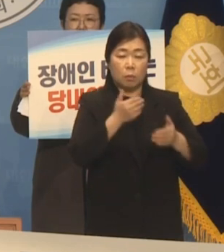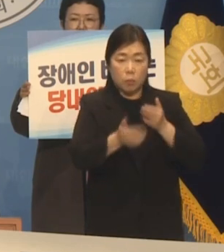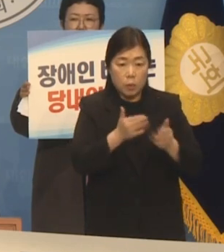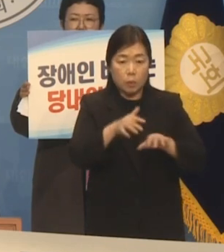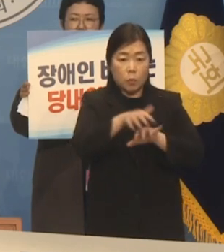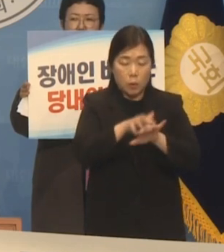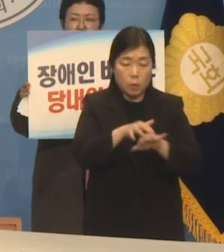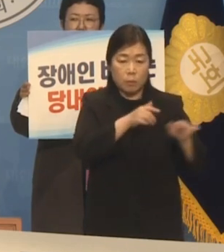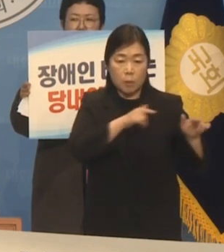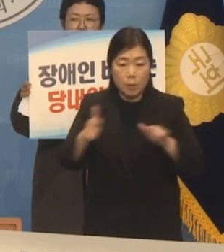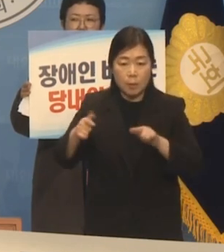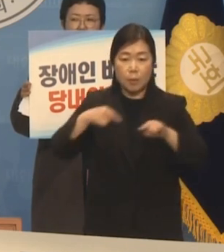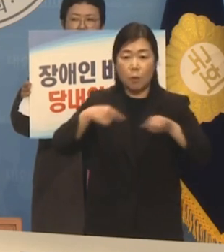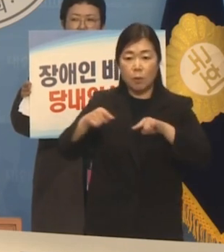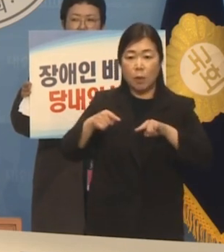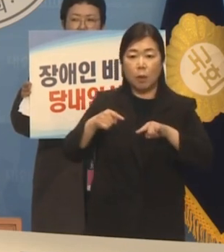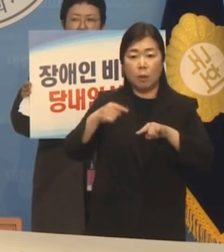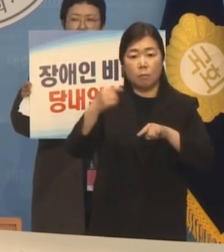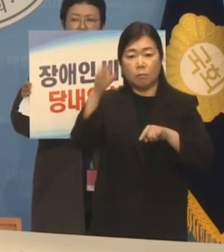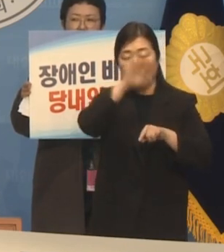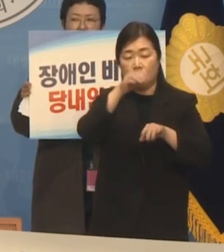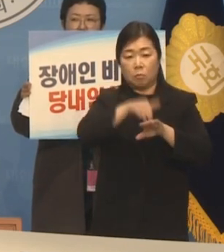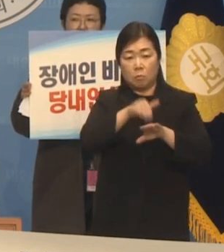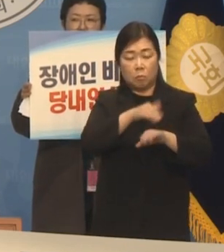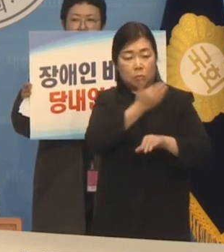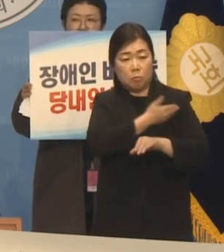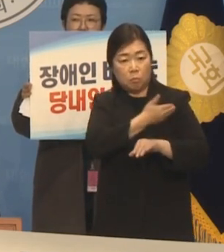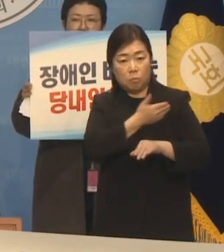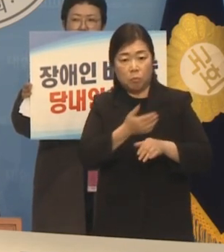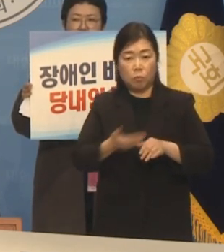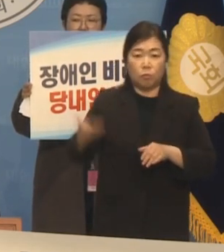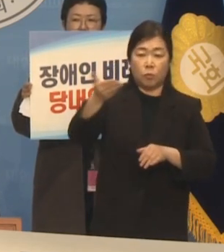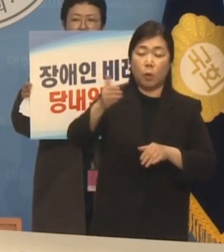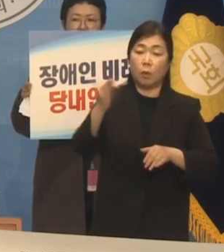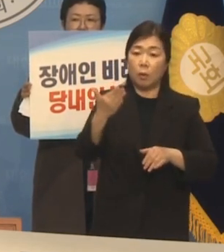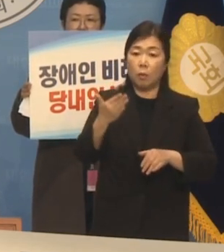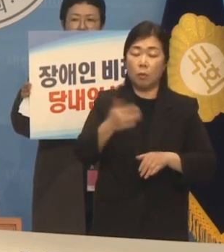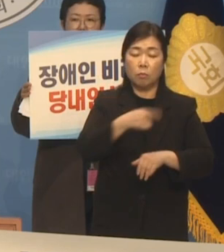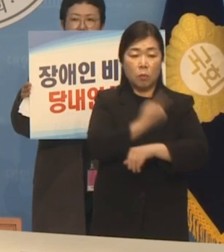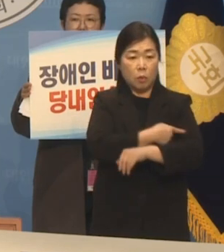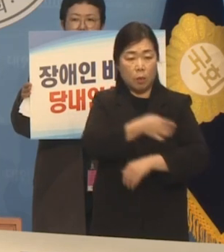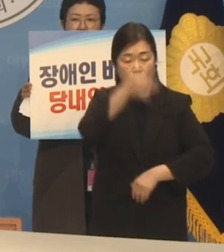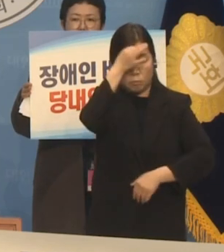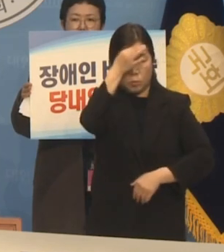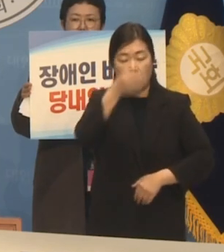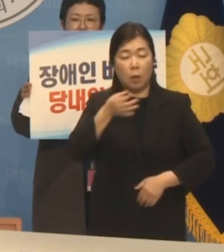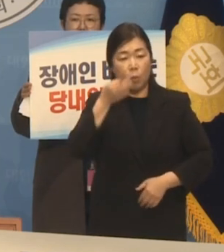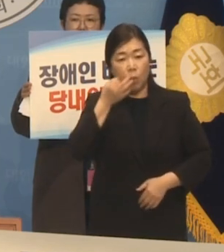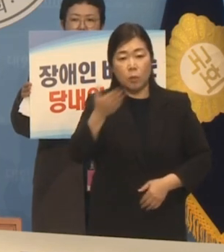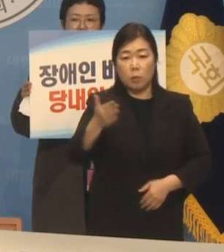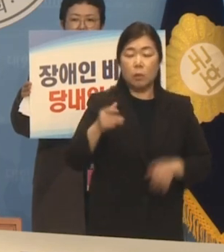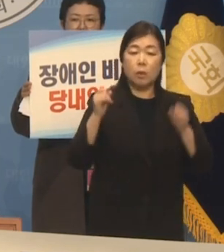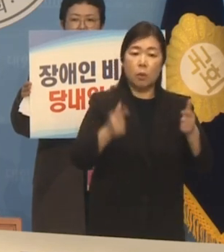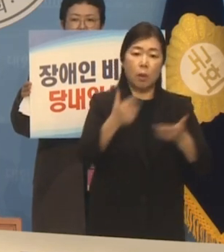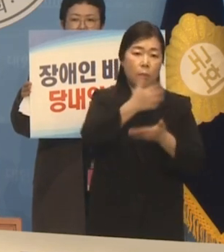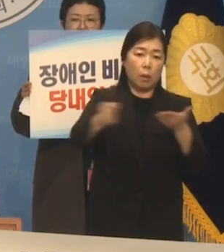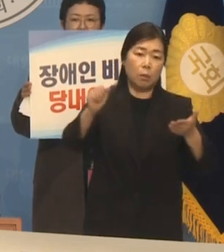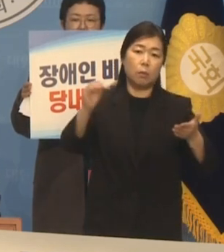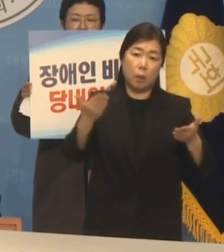조직적 정책적 영을 검증받고 발휘할 기회가 차단되는 악단이